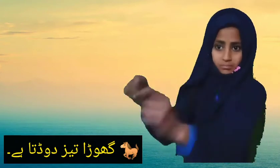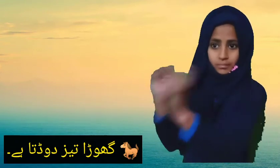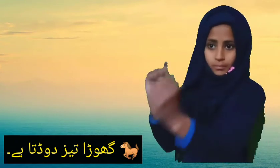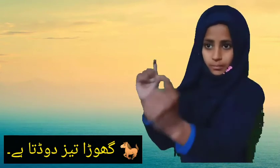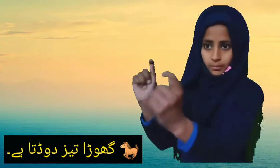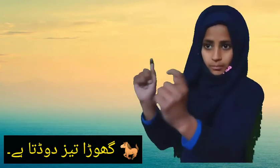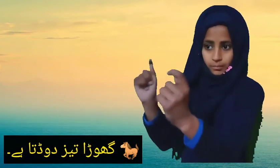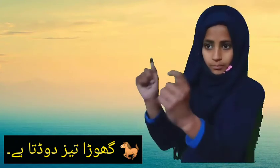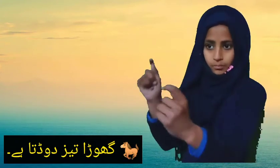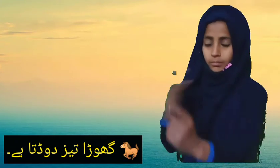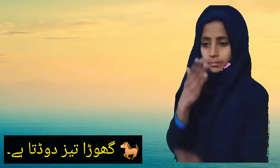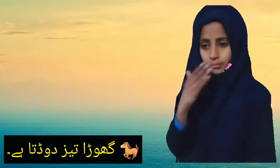तेज दौड़ता है।